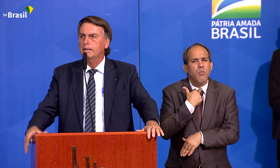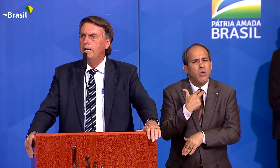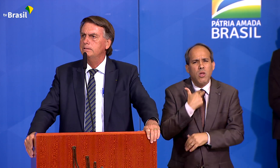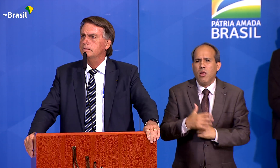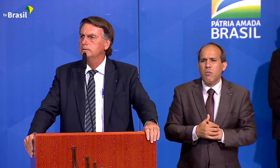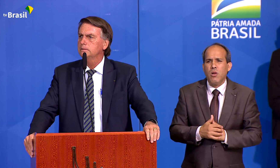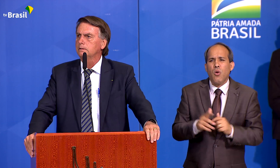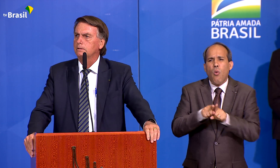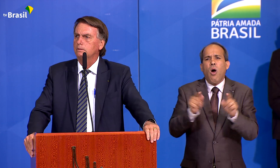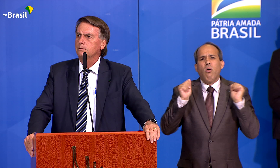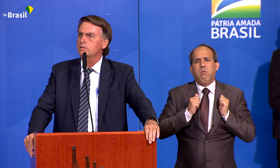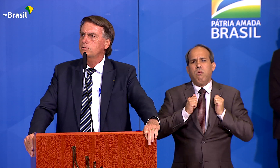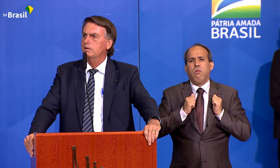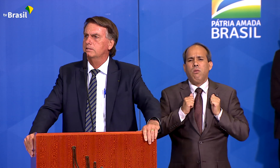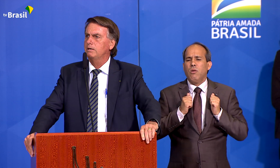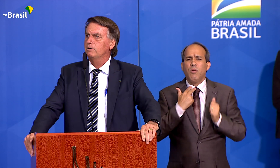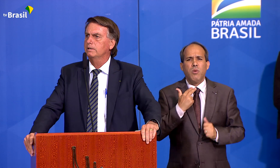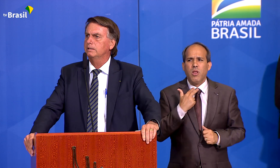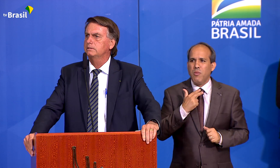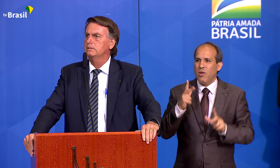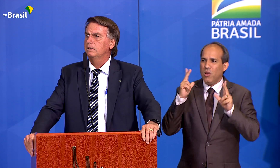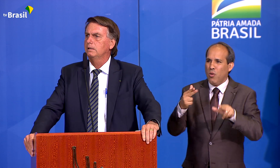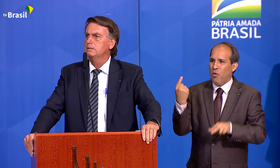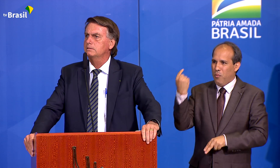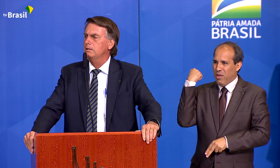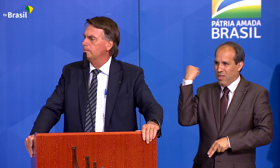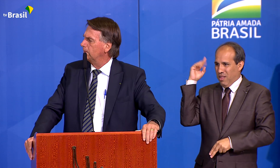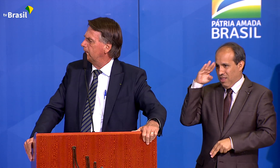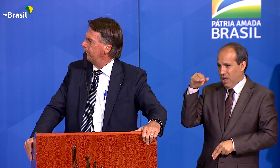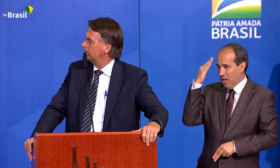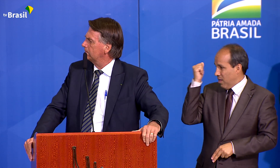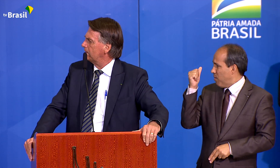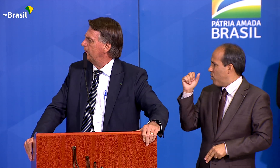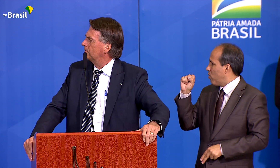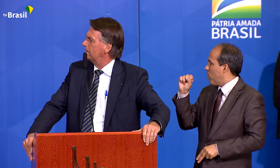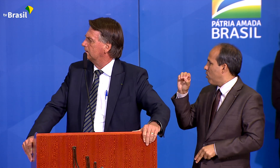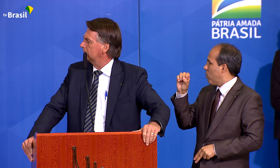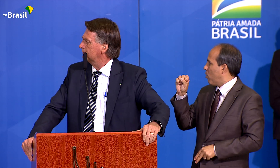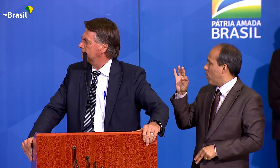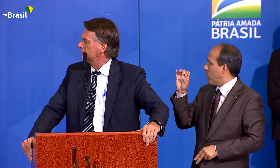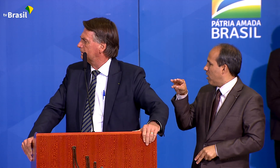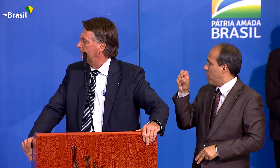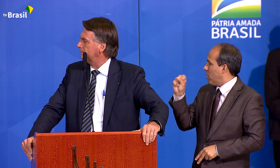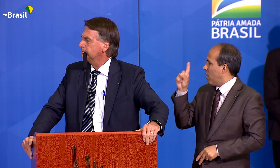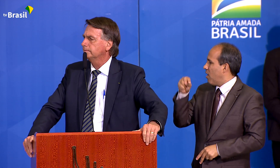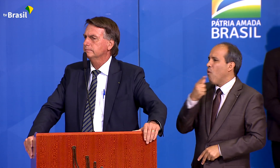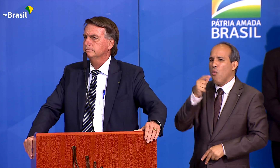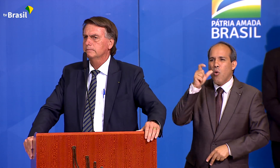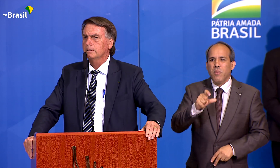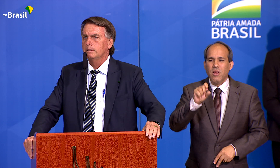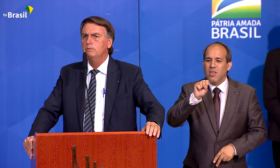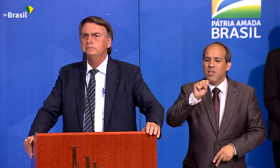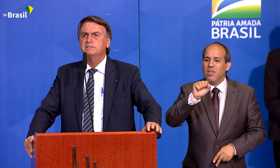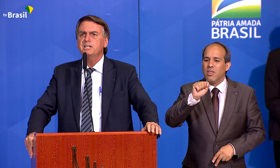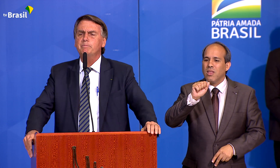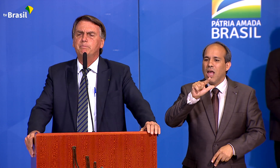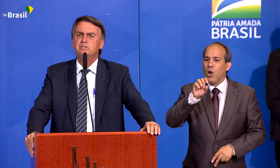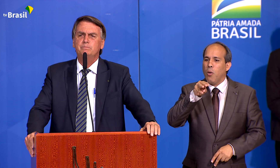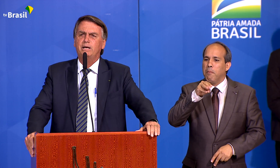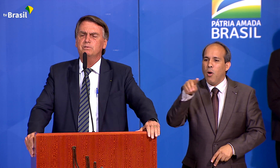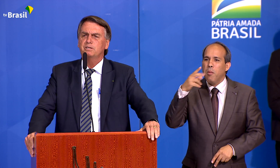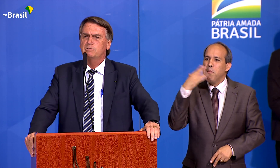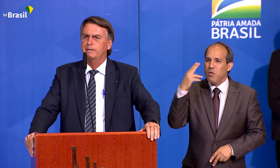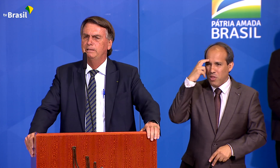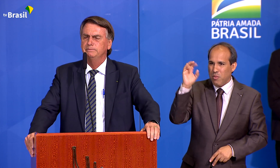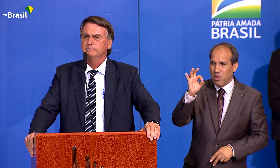lá atrás o sócio Cavalcante Salomão né pediu sabedoria isso mesmo eu